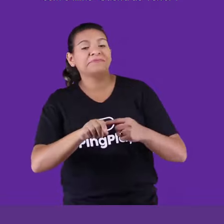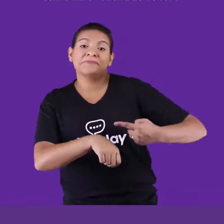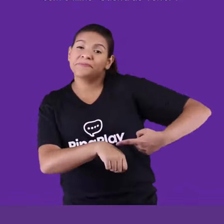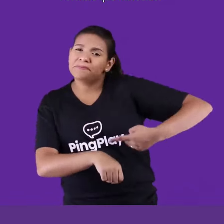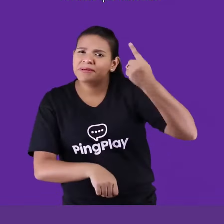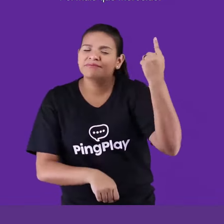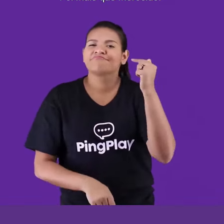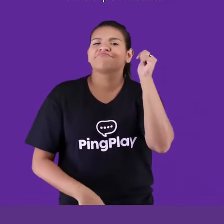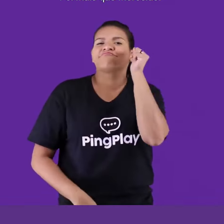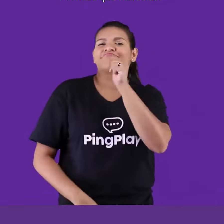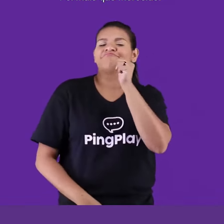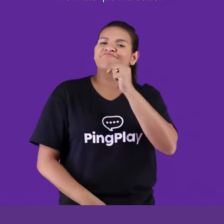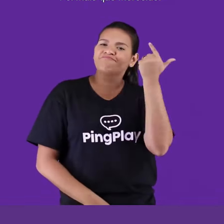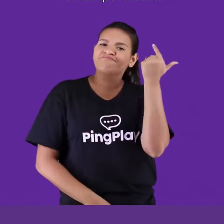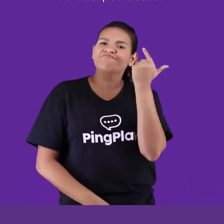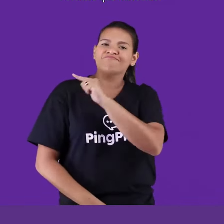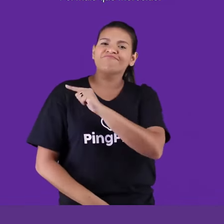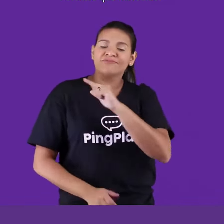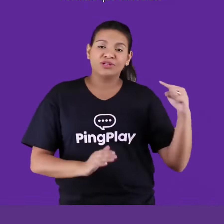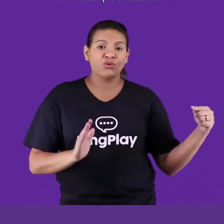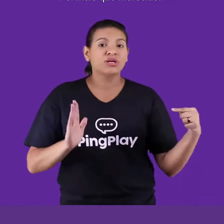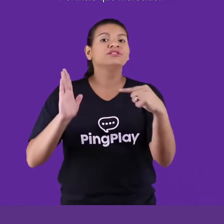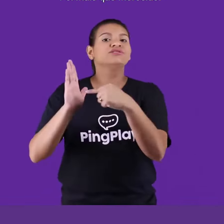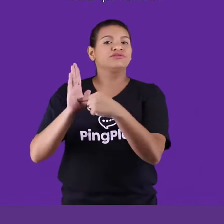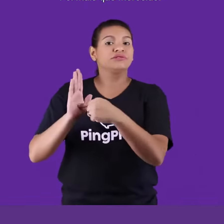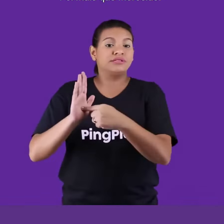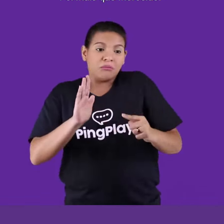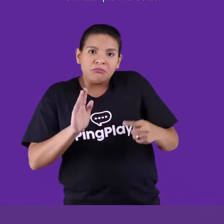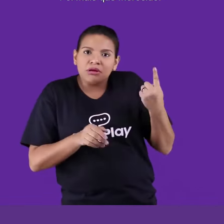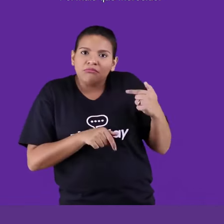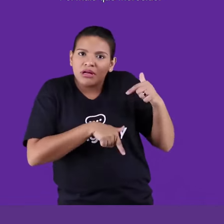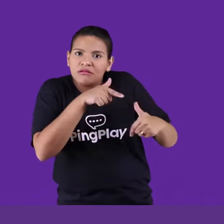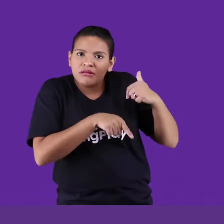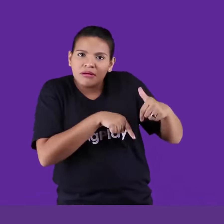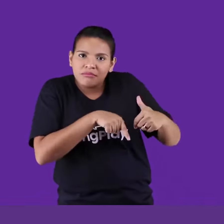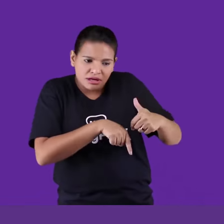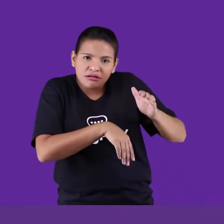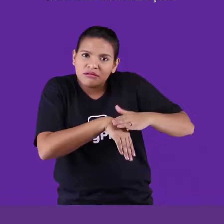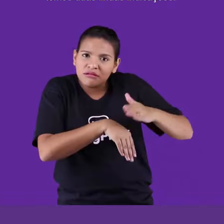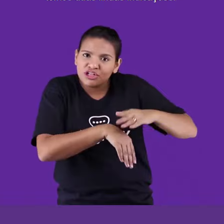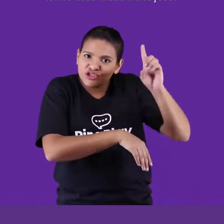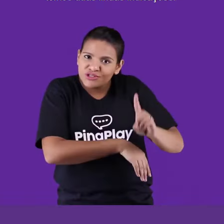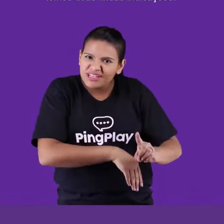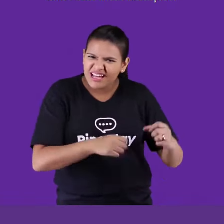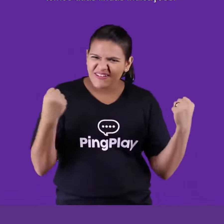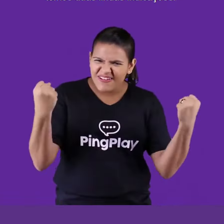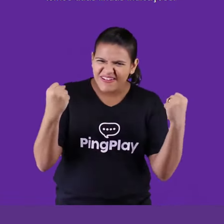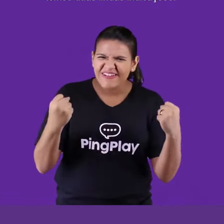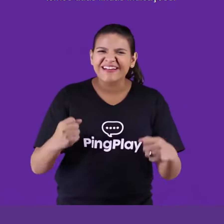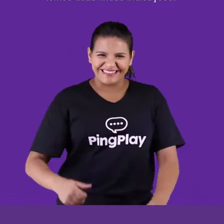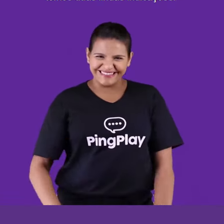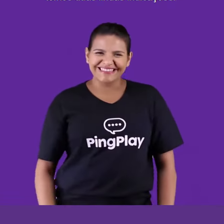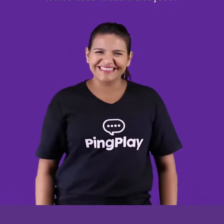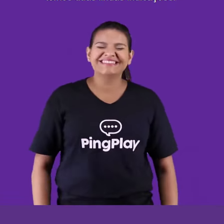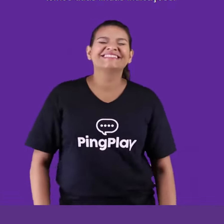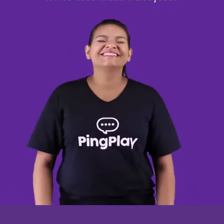ao Terror séries gente que filme foi mais do que merecido agora em 2021